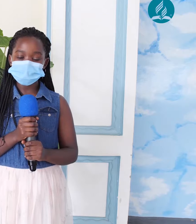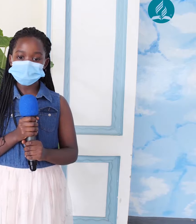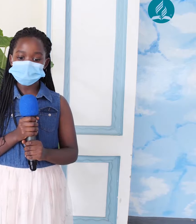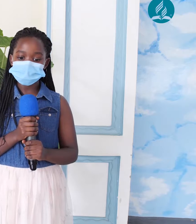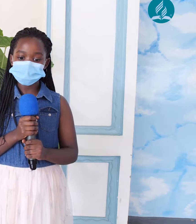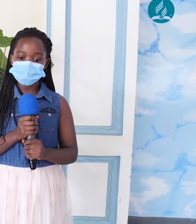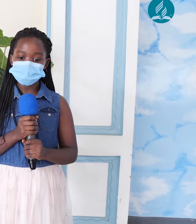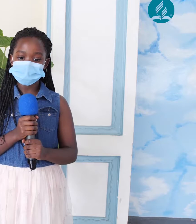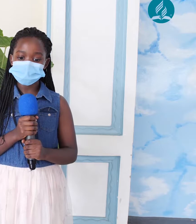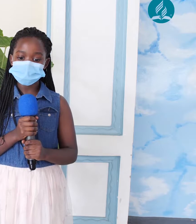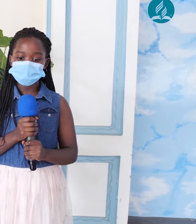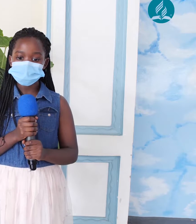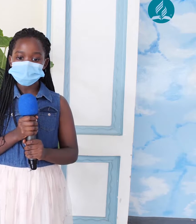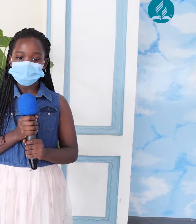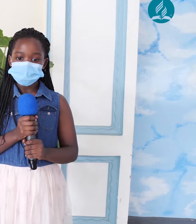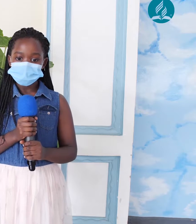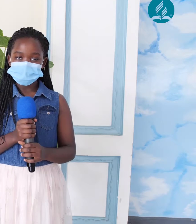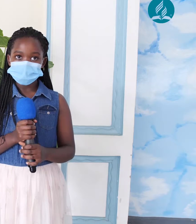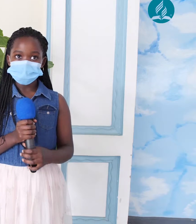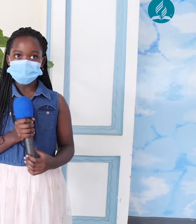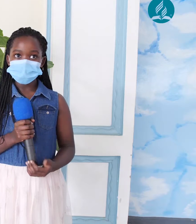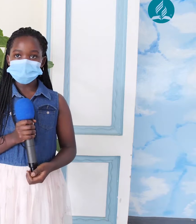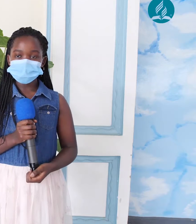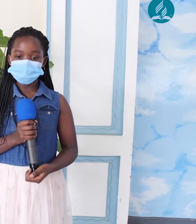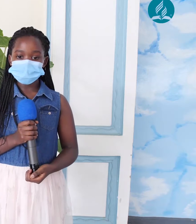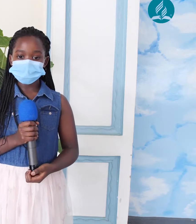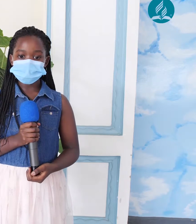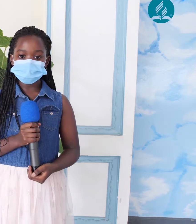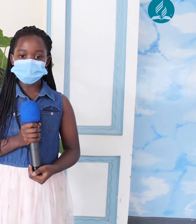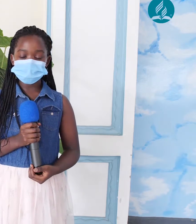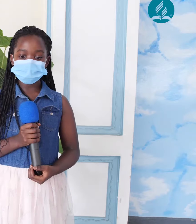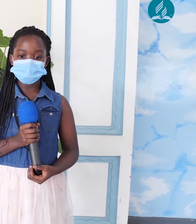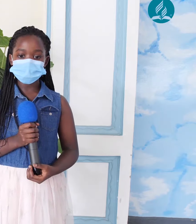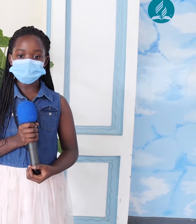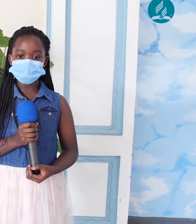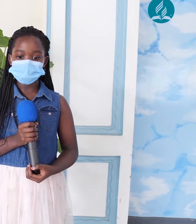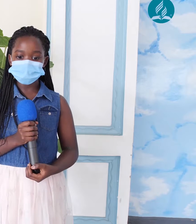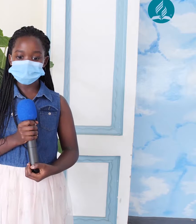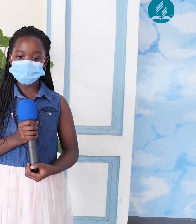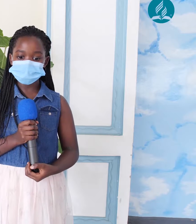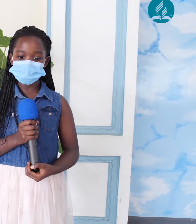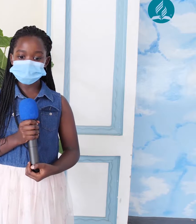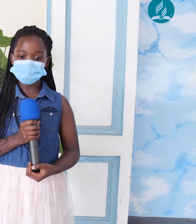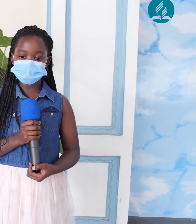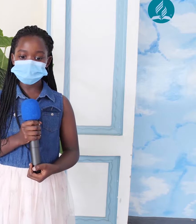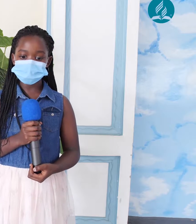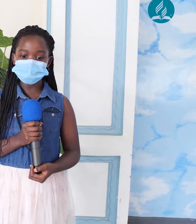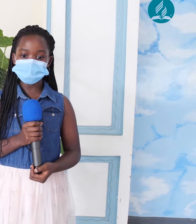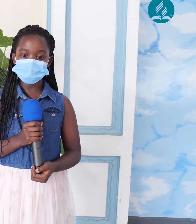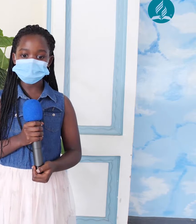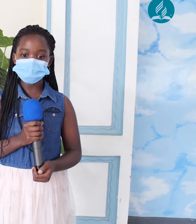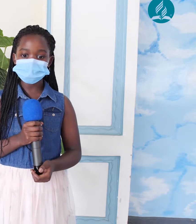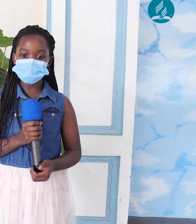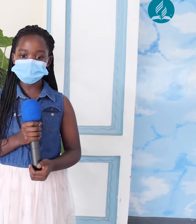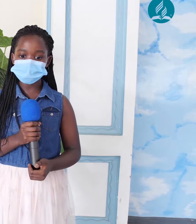ababyeyi be babiri muri ubwo bunyage. Nuko yarezwe neza na Mordekayi yamureze mu by'Imana